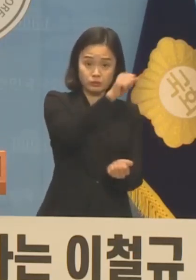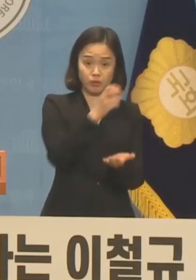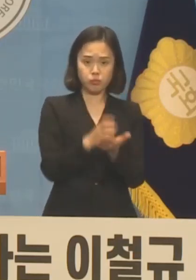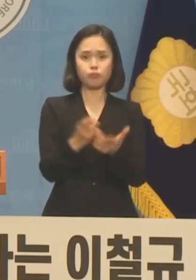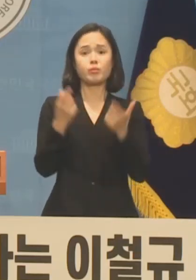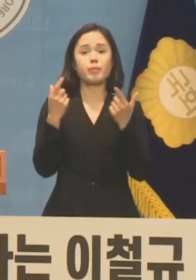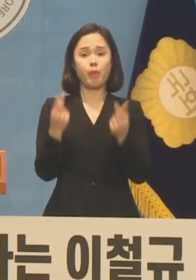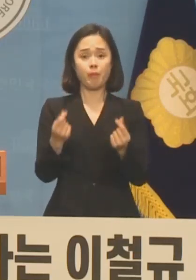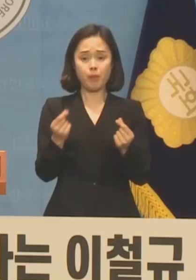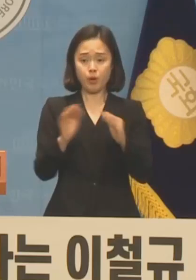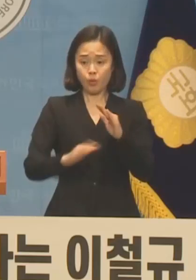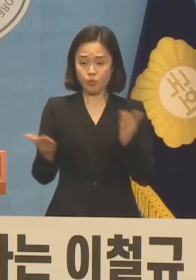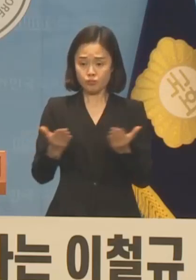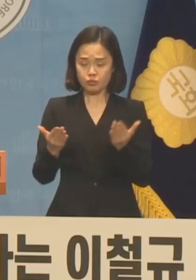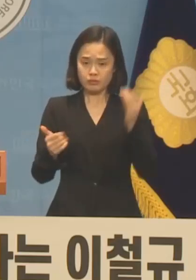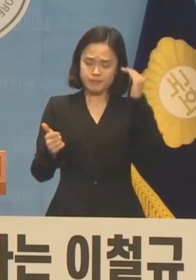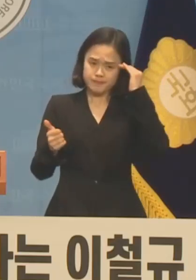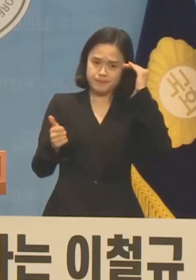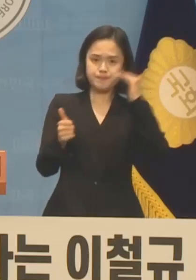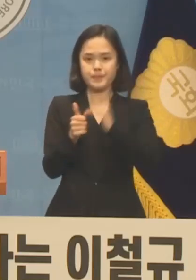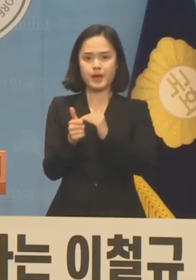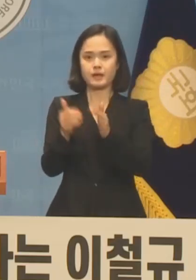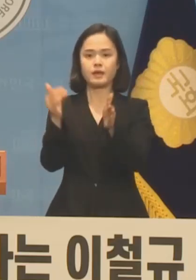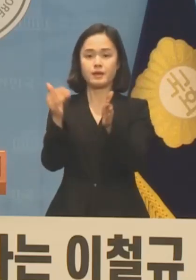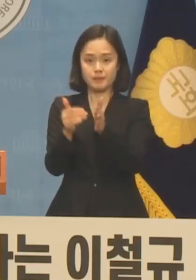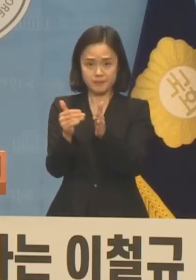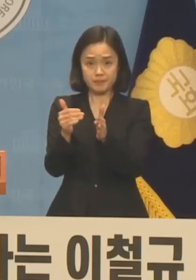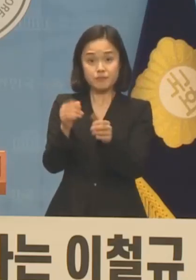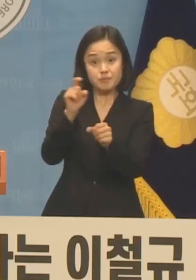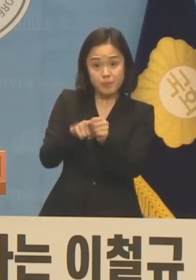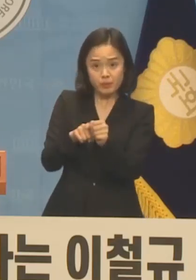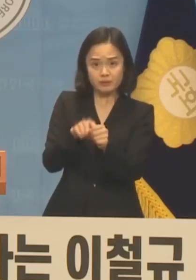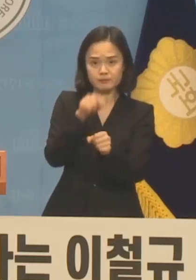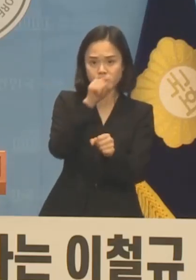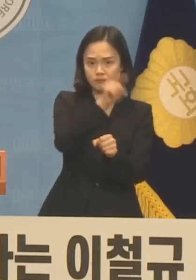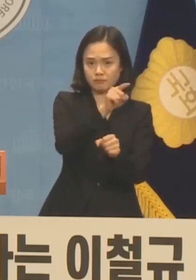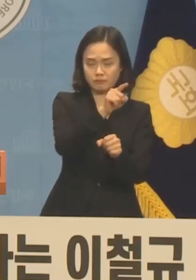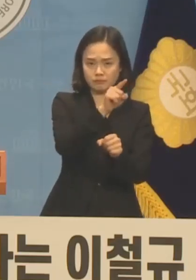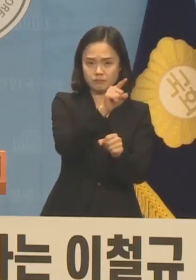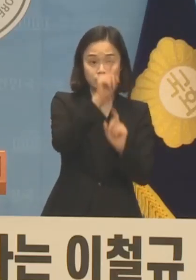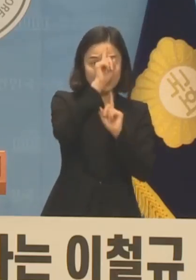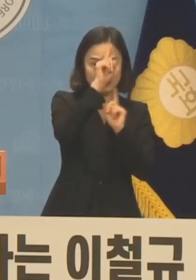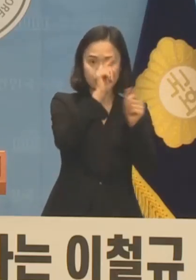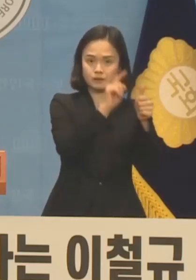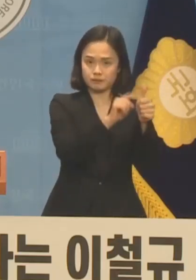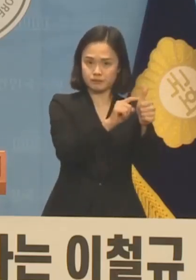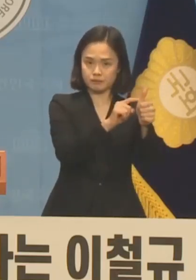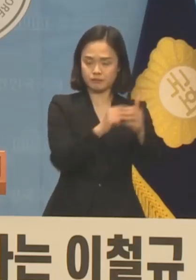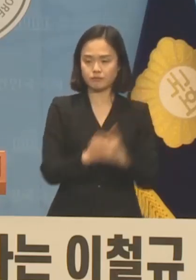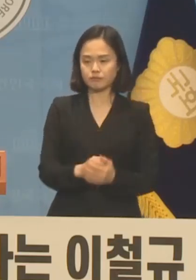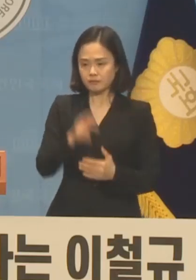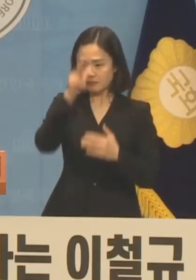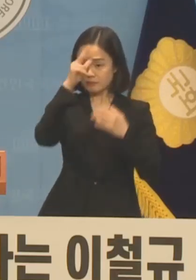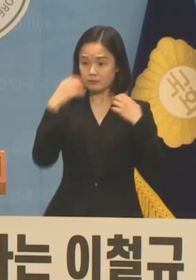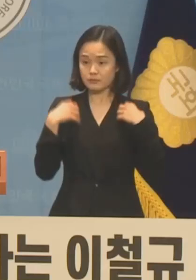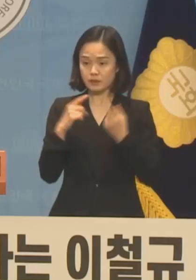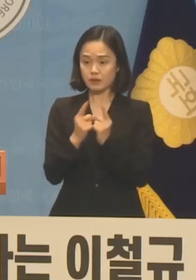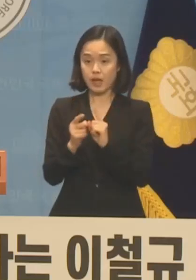정당한 공무수행을 방해할 목적으로 체포영장 집행 실무를 총괄하는 경찰청 소속의